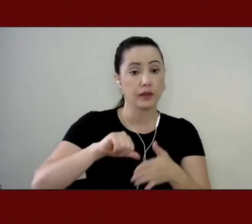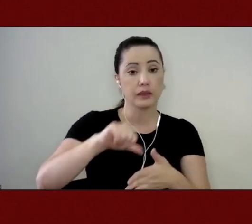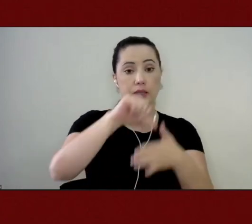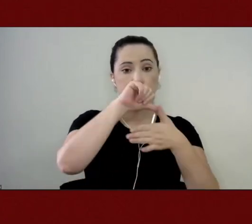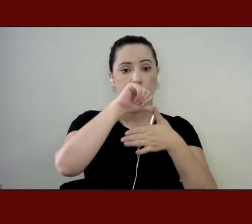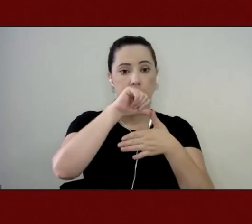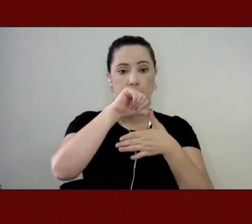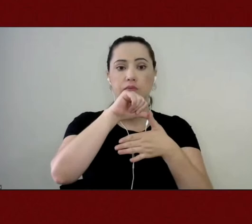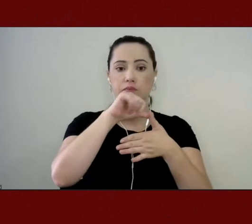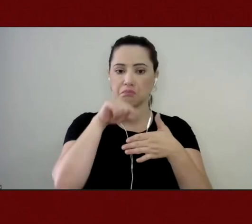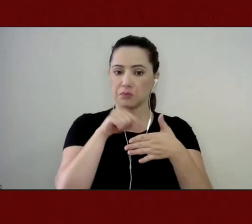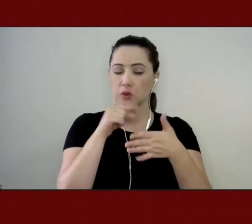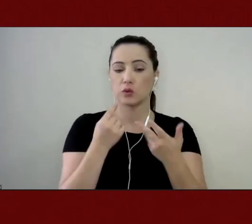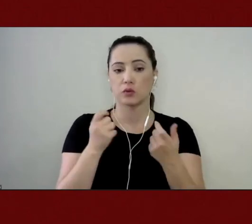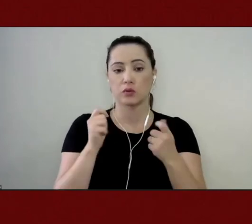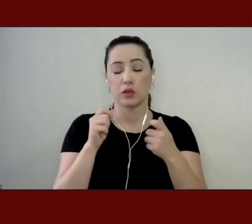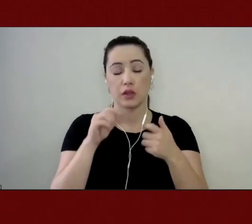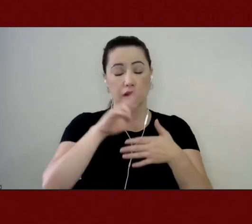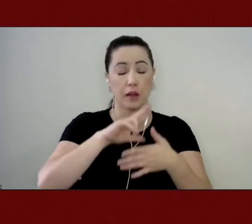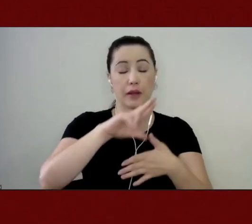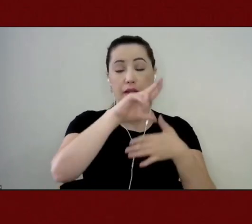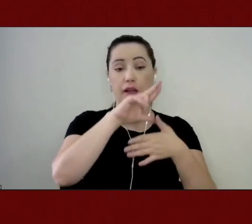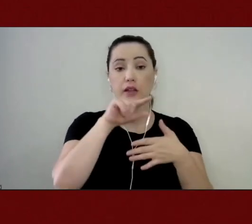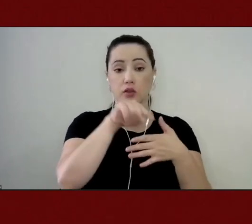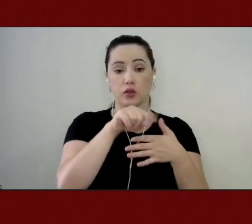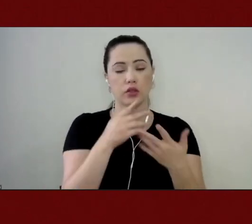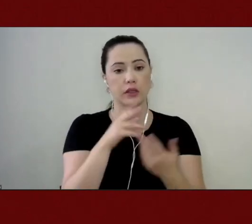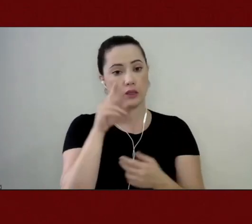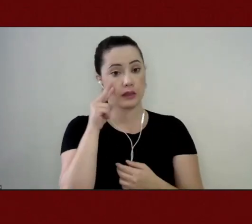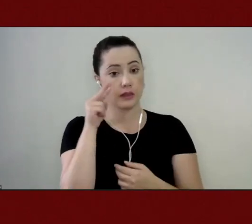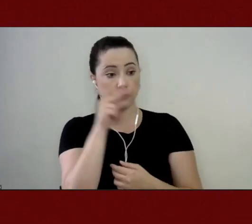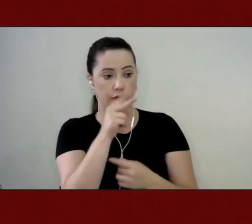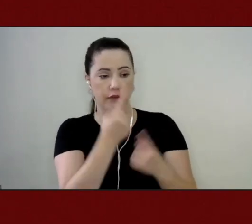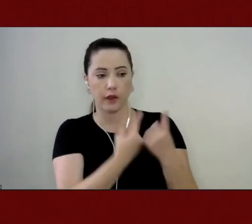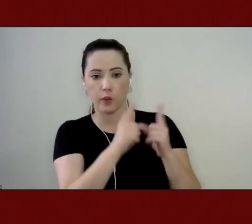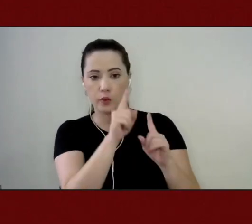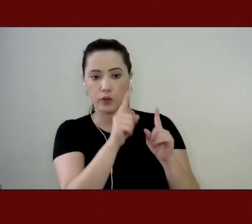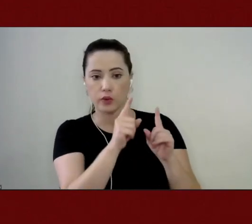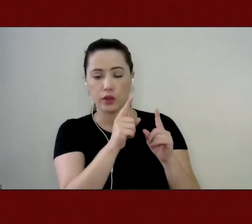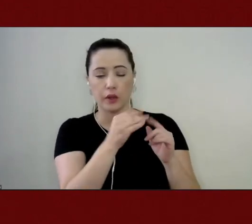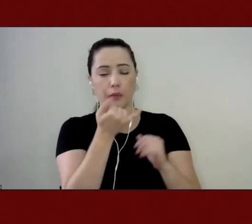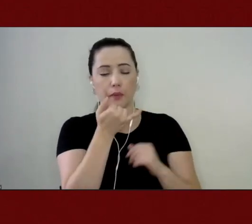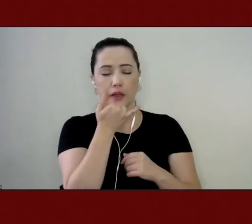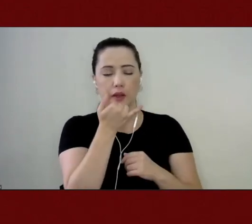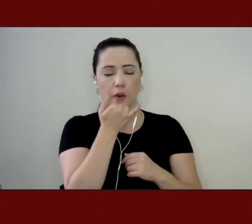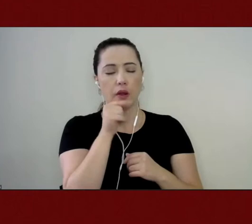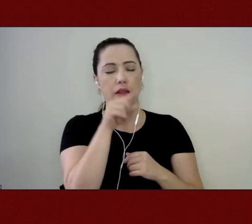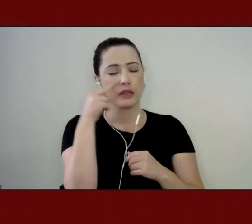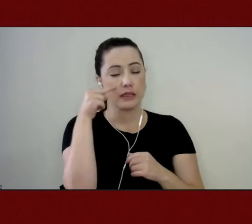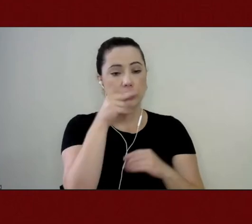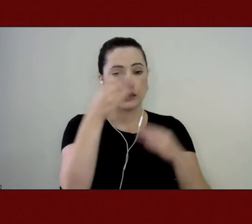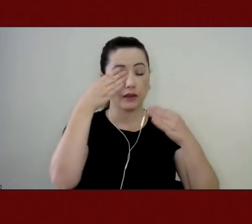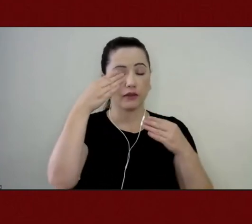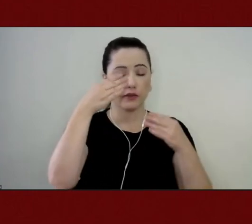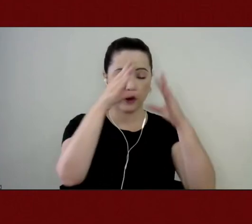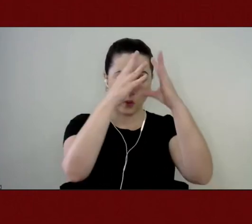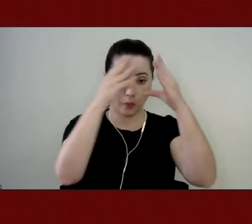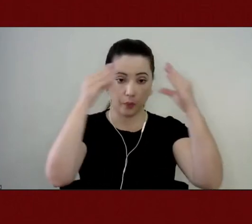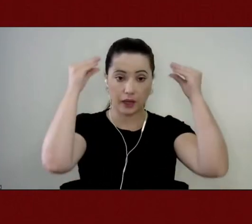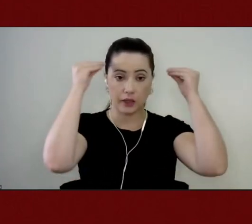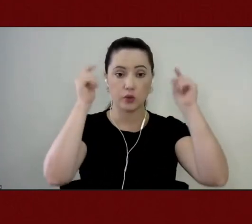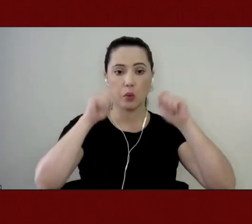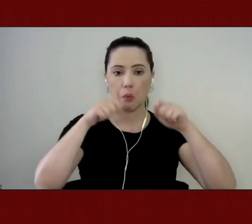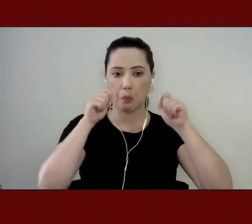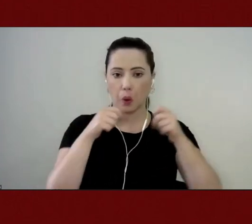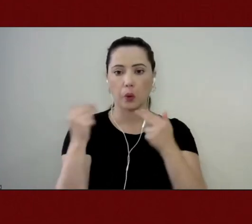movimento revolucionário popular, que ainda não se encerrou. Ao lado dessa trama complexa,